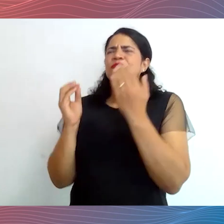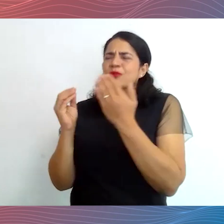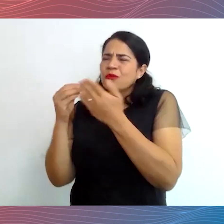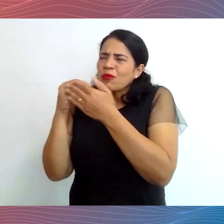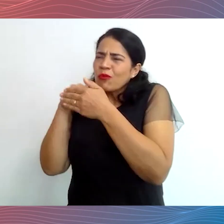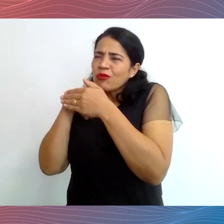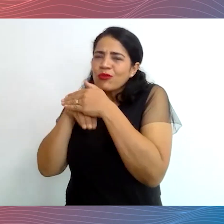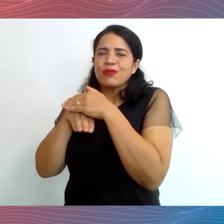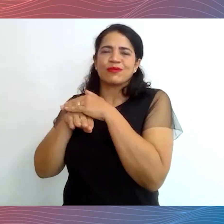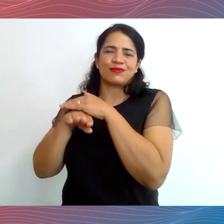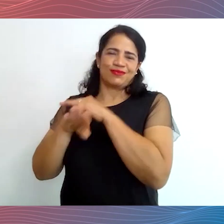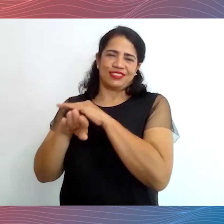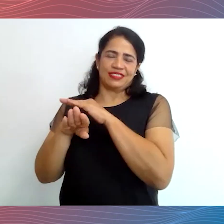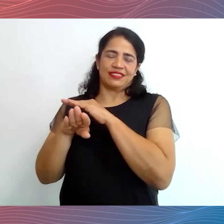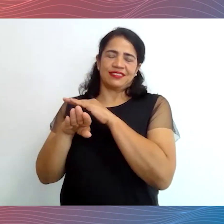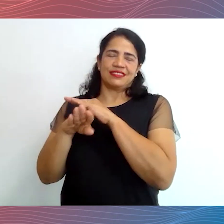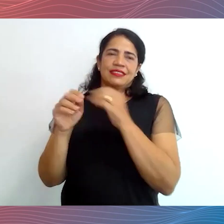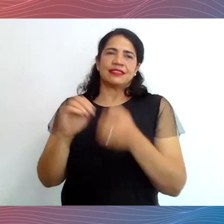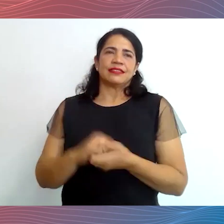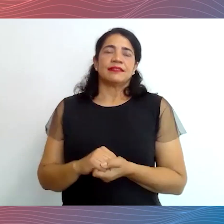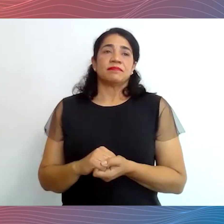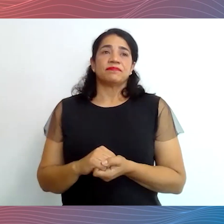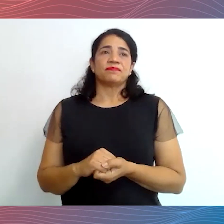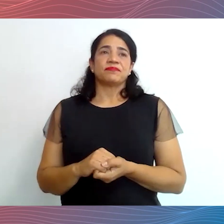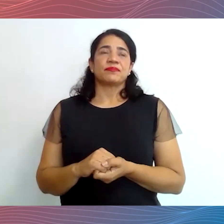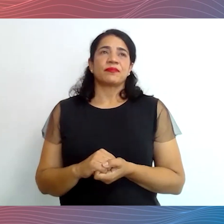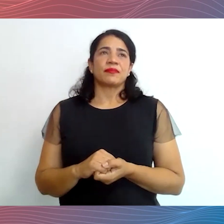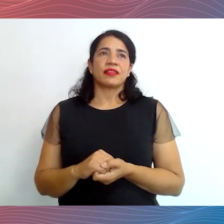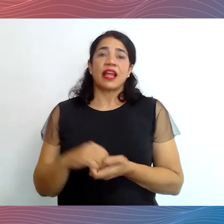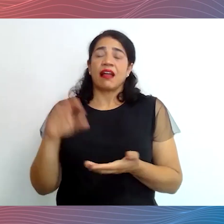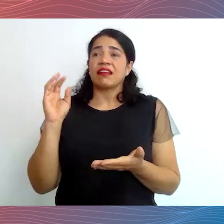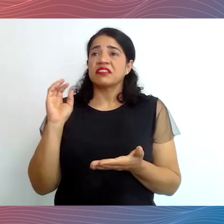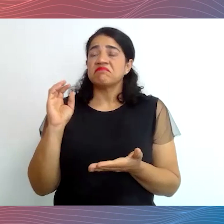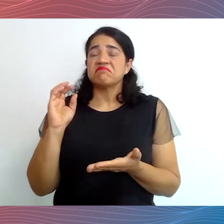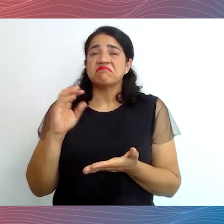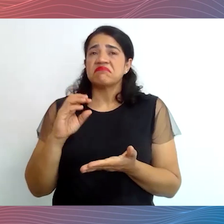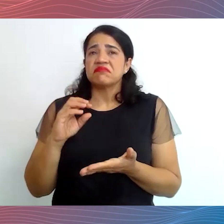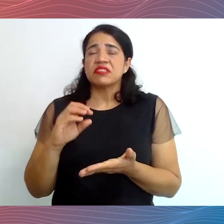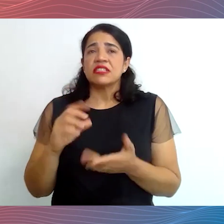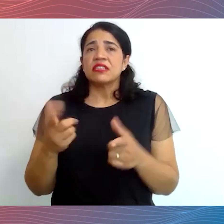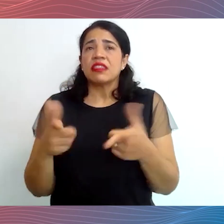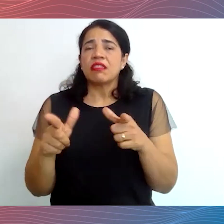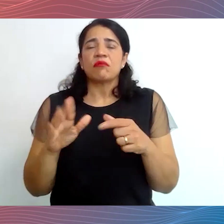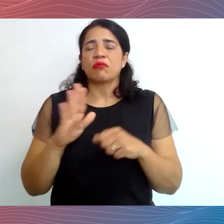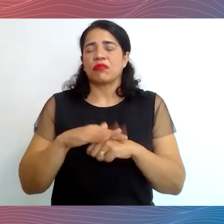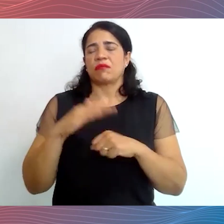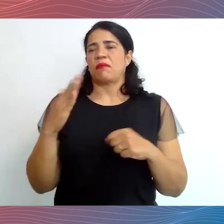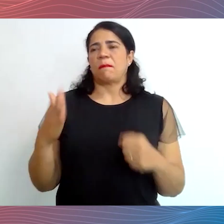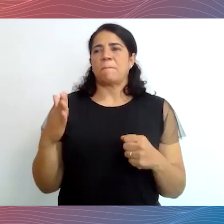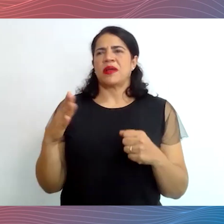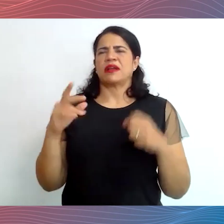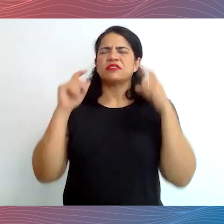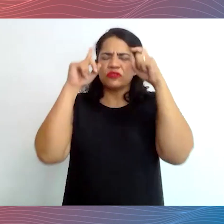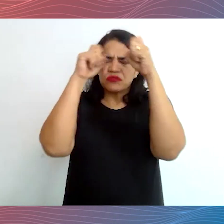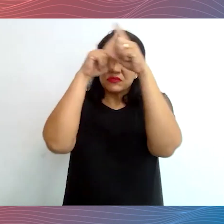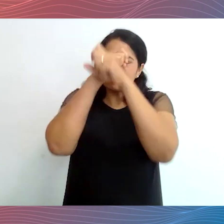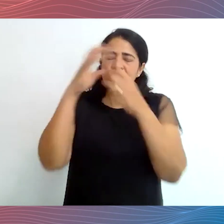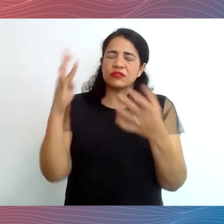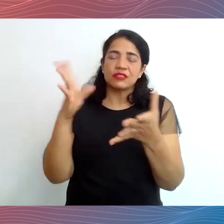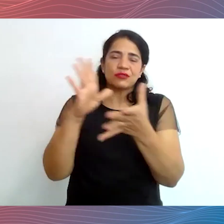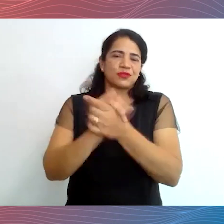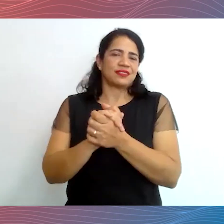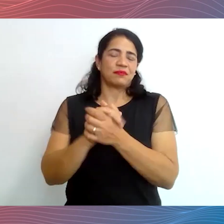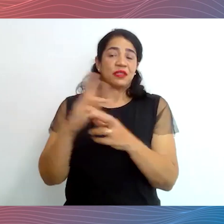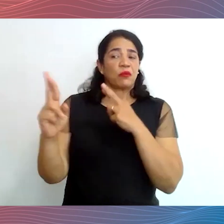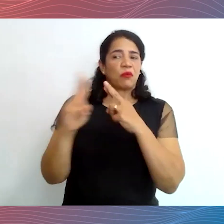no casamento, na relação familiar, na relação com os irmãos, na edificação da igreja, não é isso? Temos muita dificuldade